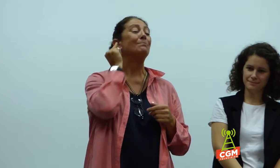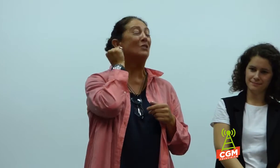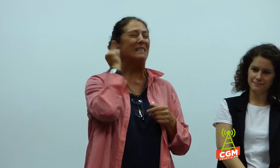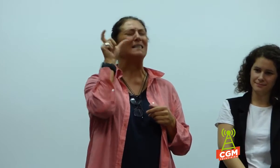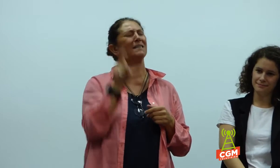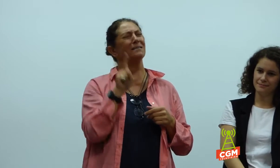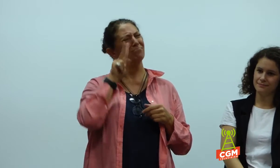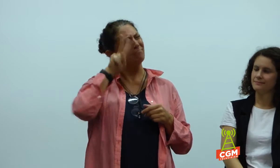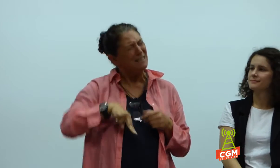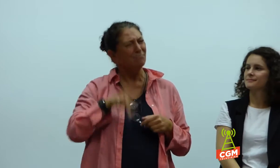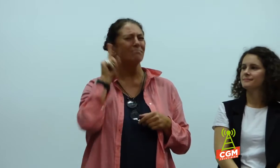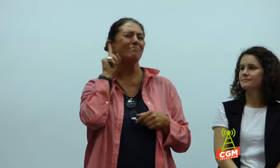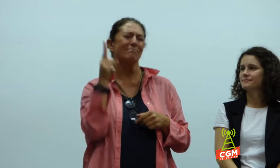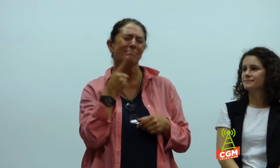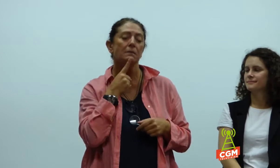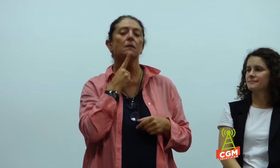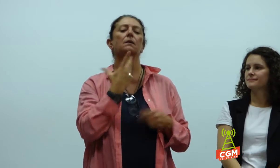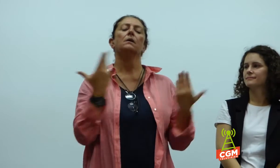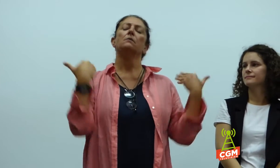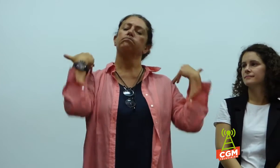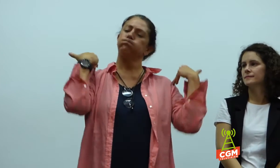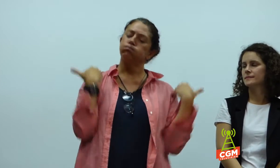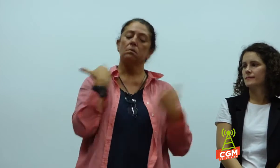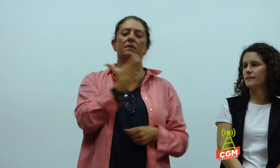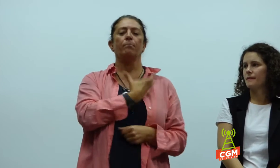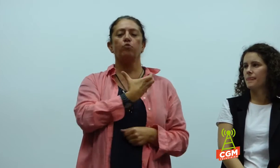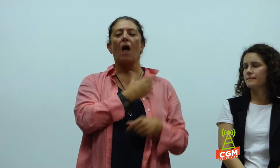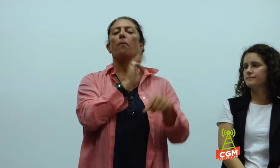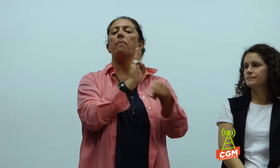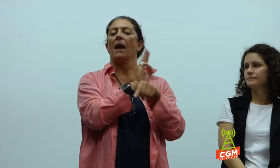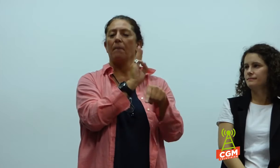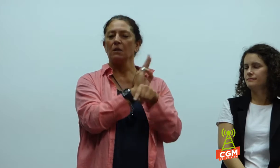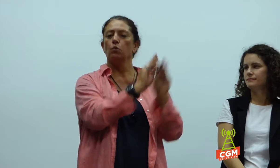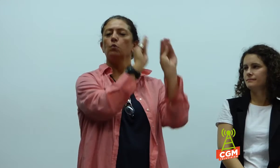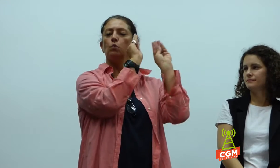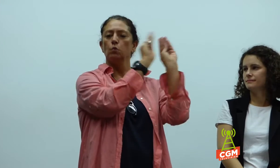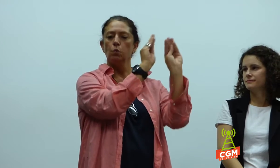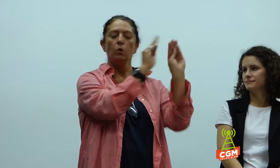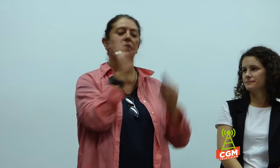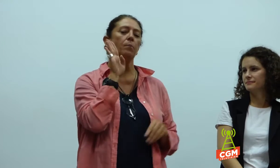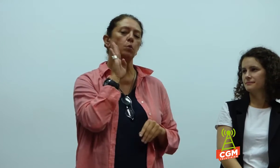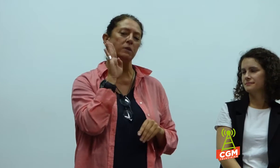Elga se llama. Ella es sorda y es responsable, es diputada dentro del